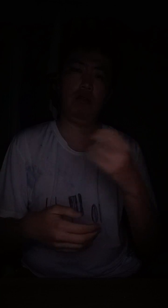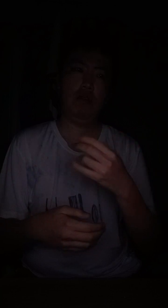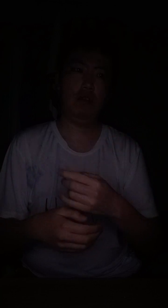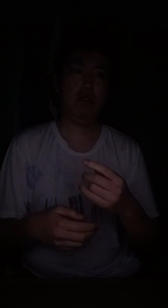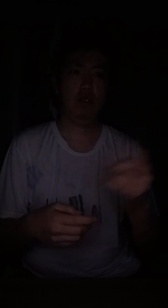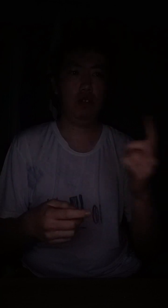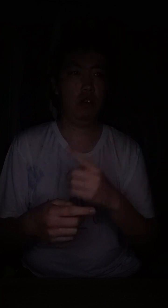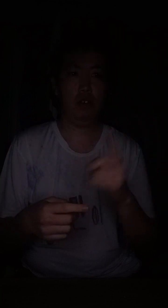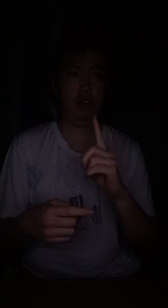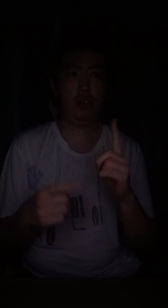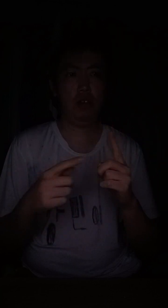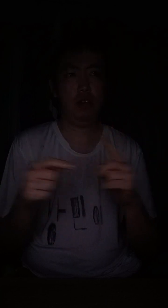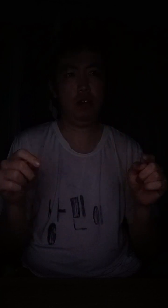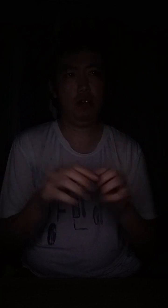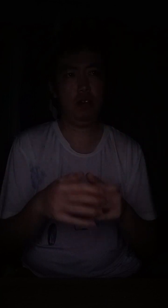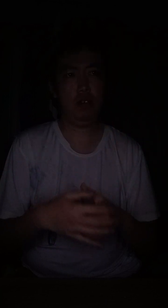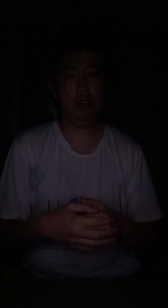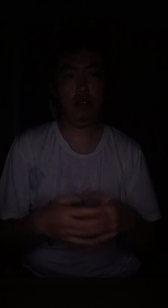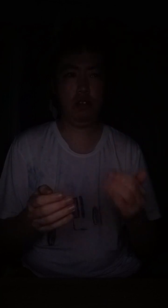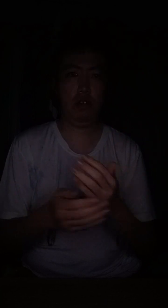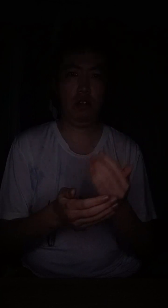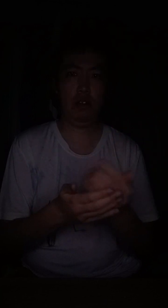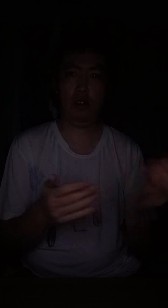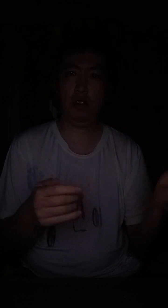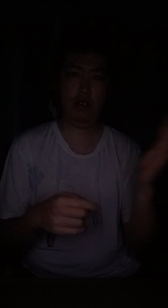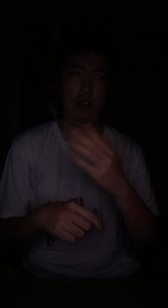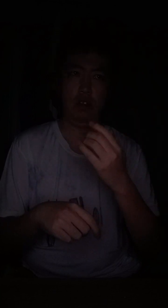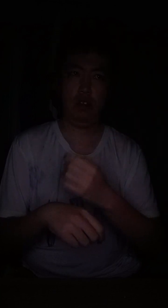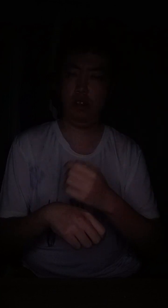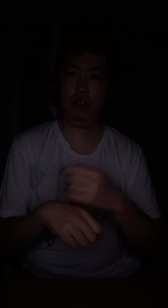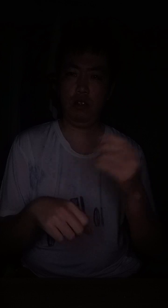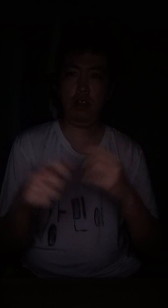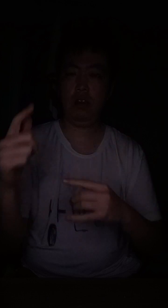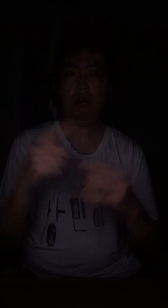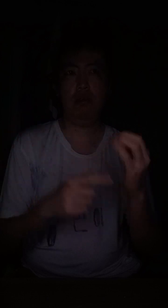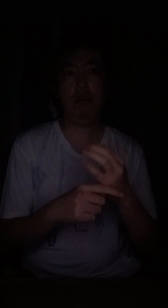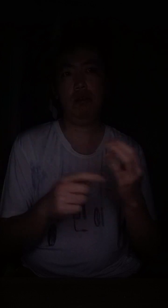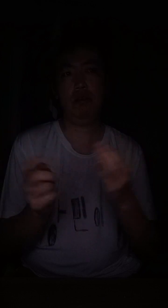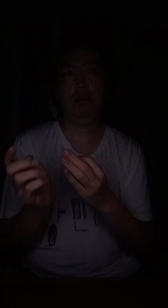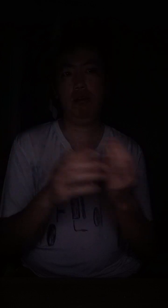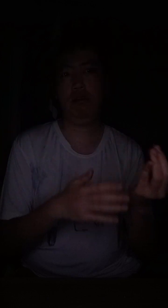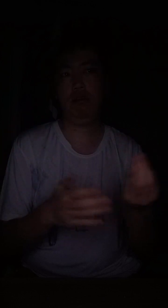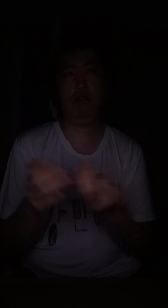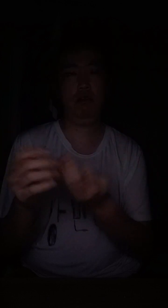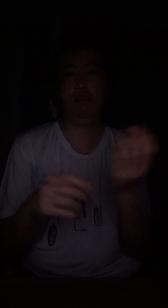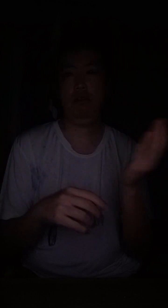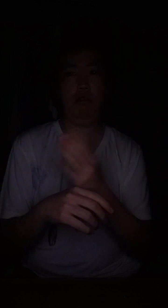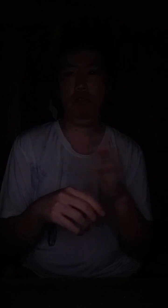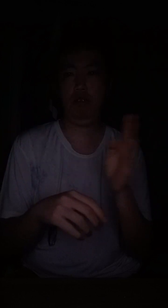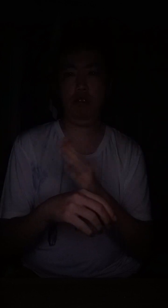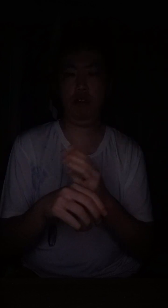전수조사는 이번이 처음입니다. 사실 그동안 단속도 학교 자율에 맡겨왔고 가이드라인조차 제시해주지 않았습니다. 윤지원